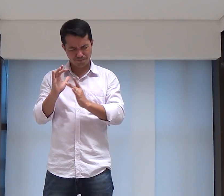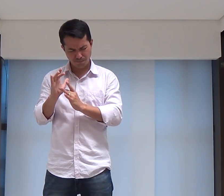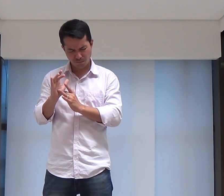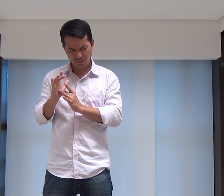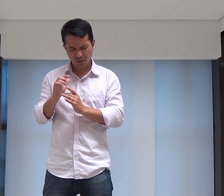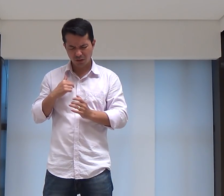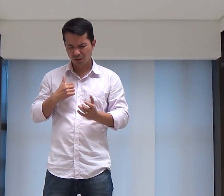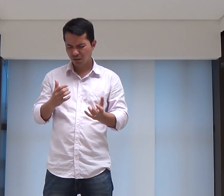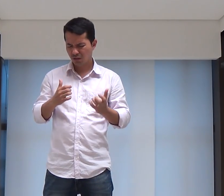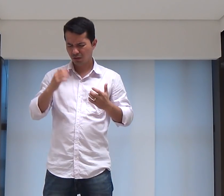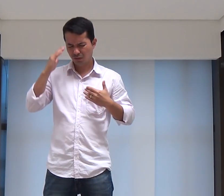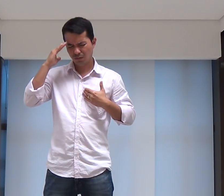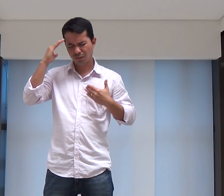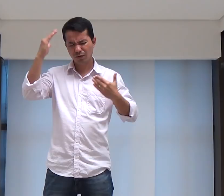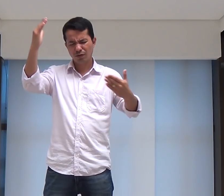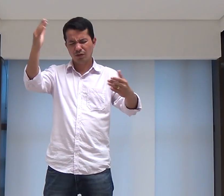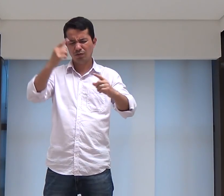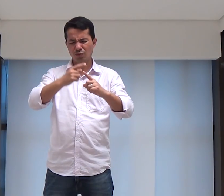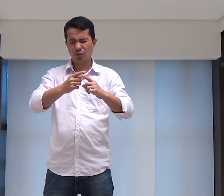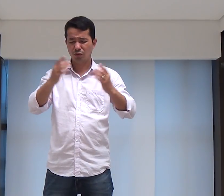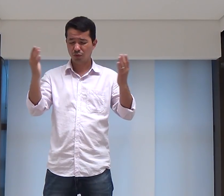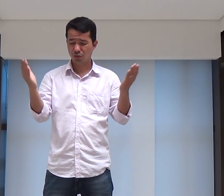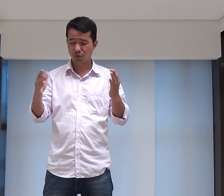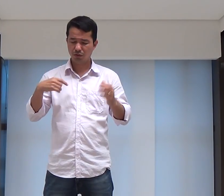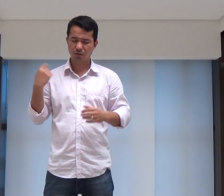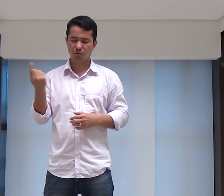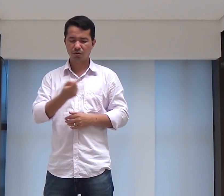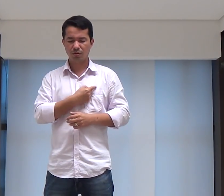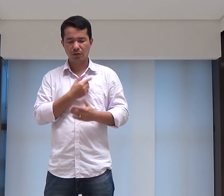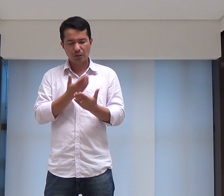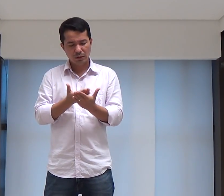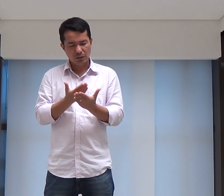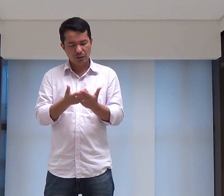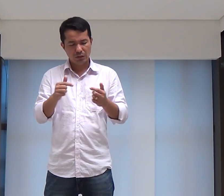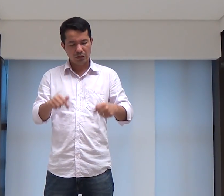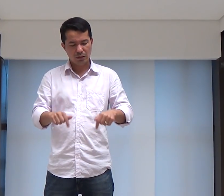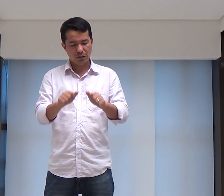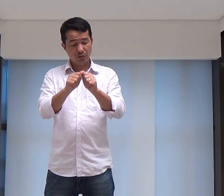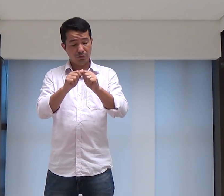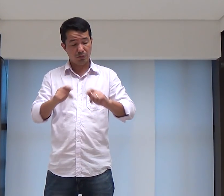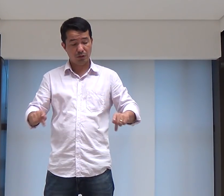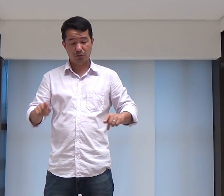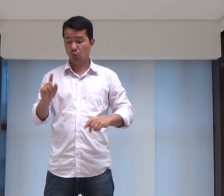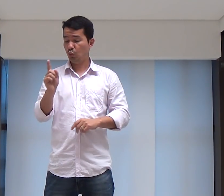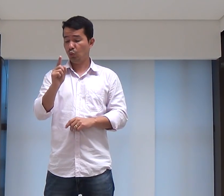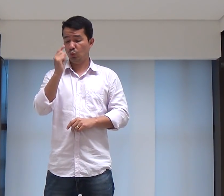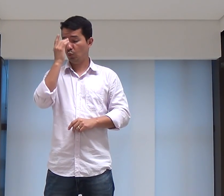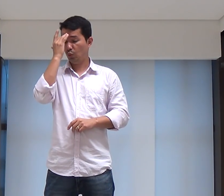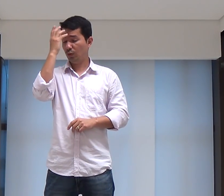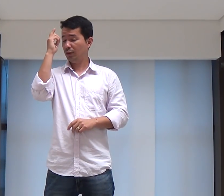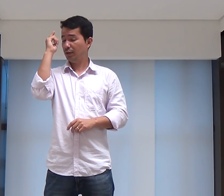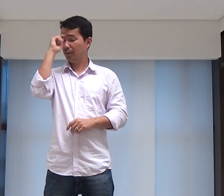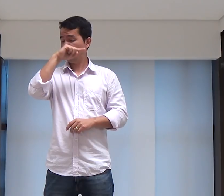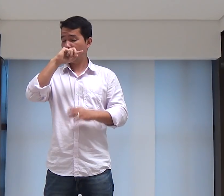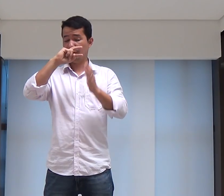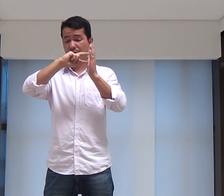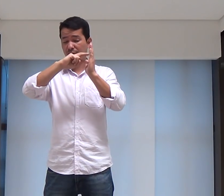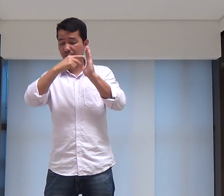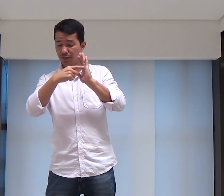Senhor Jesus, nós queremos te agradecer porque nós estamos aqui hoje e nós pudemos aprender o livro do Apocalipse,